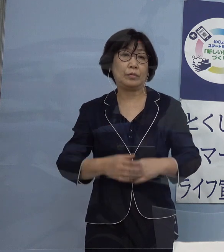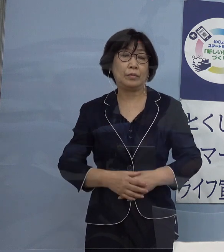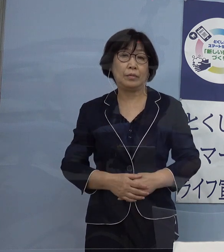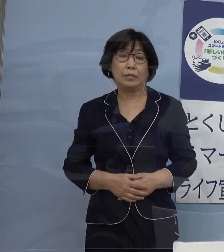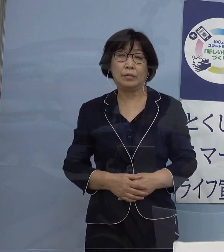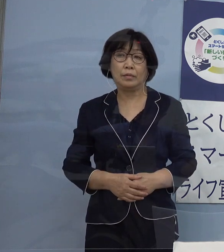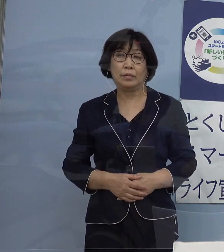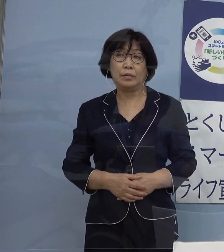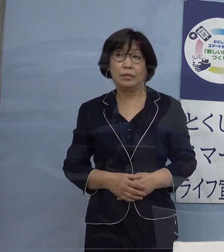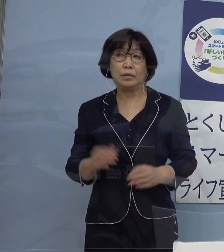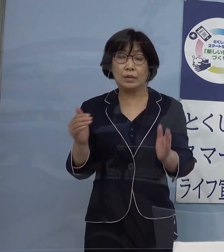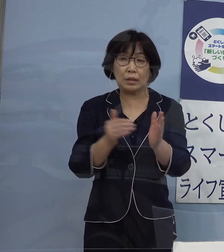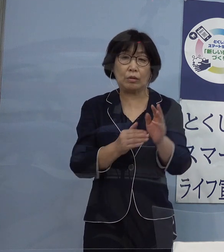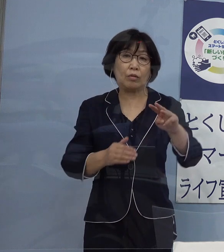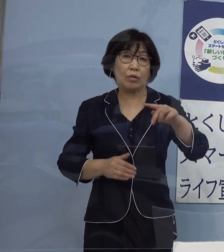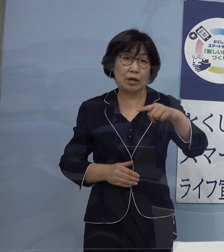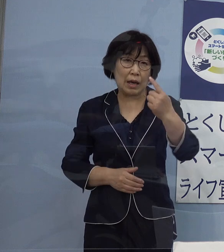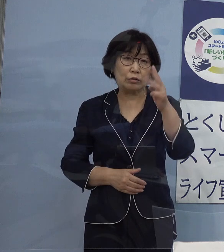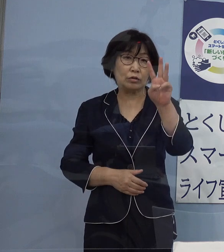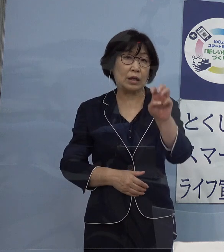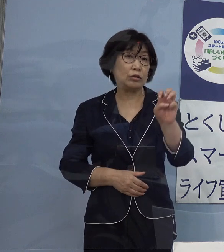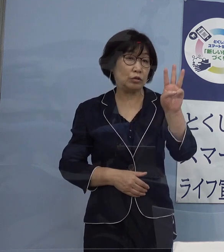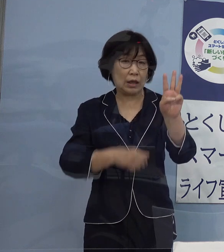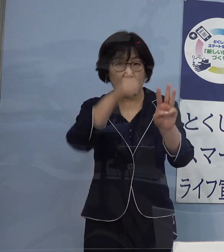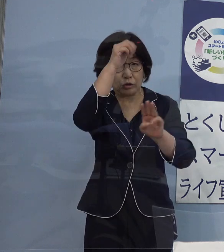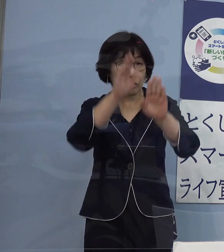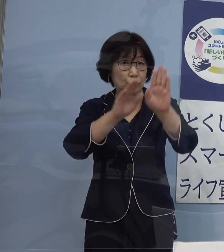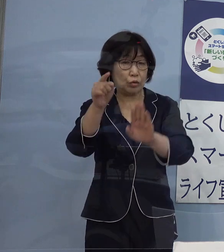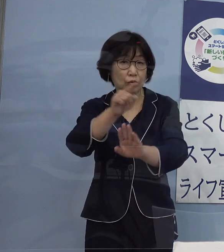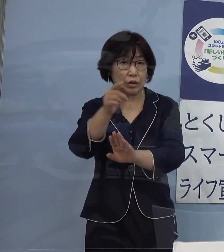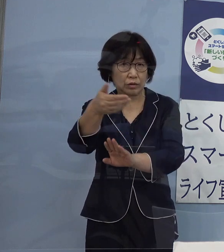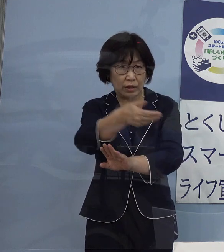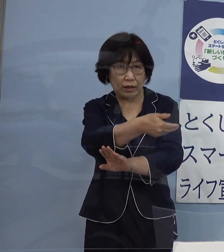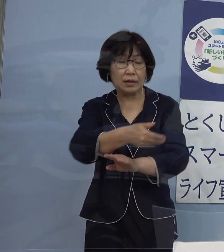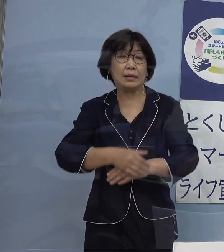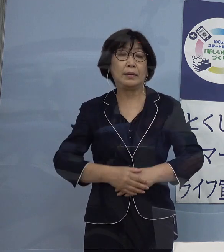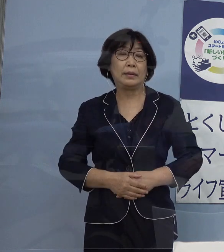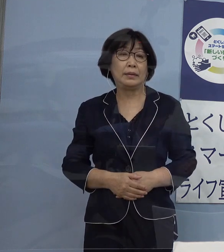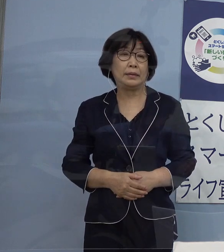ですので、最後の133例目だから症状の方は